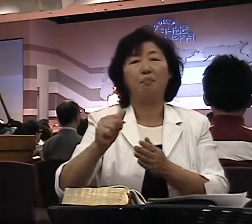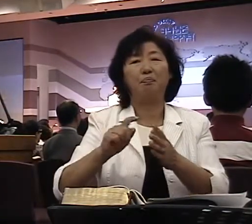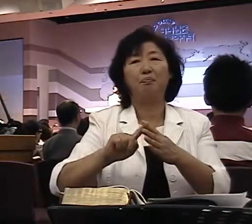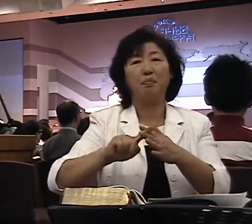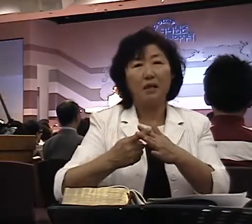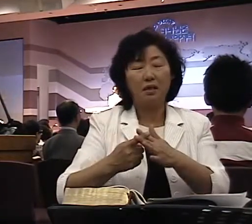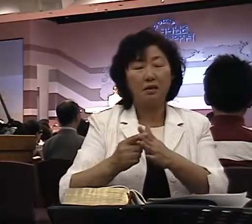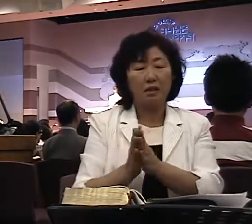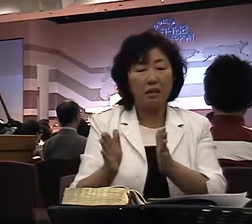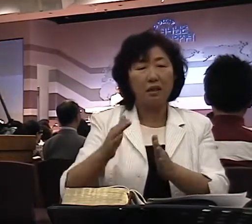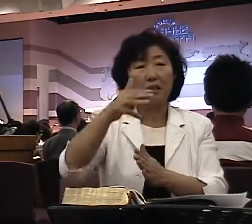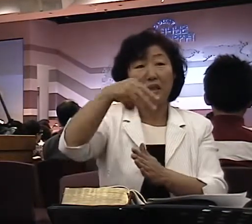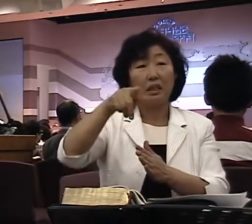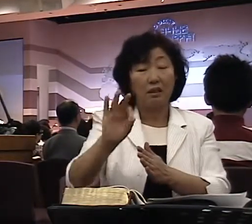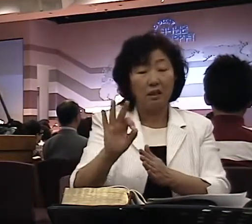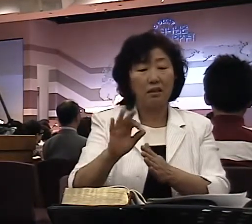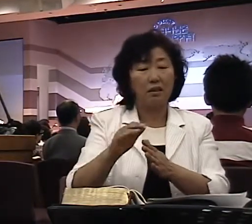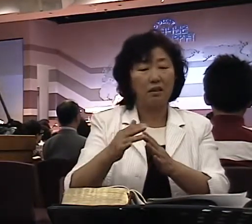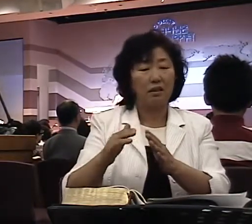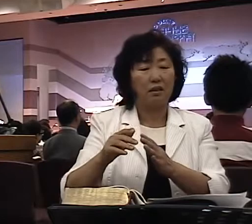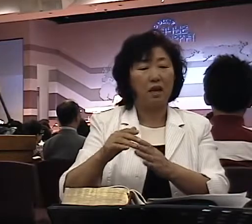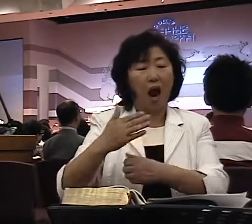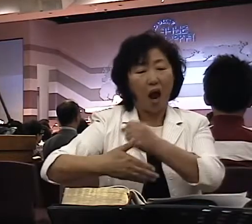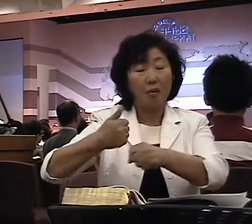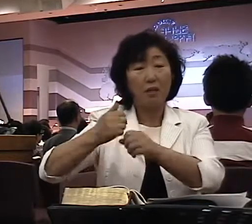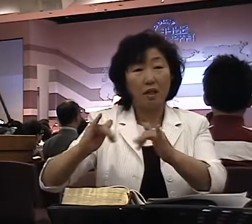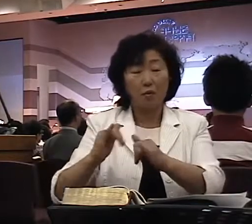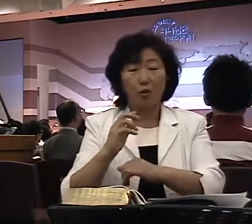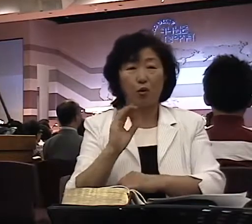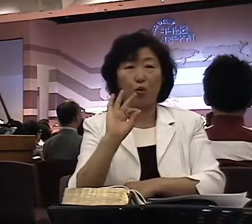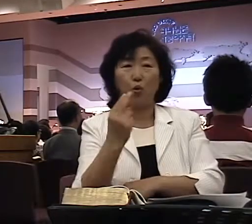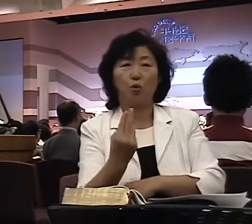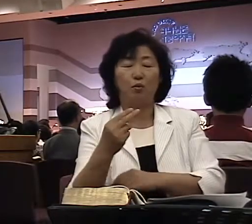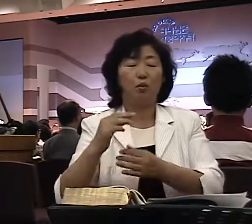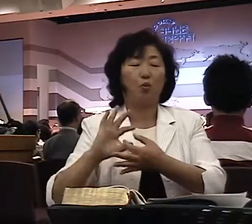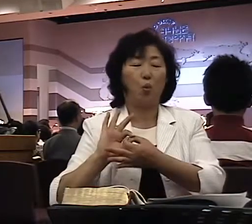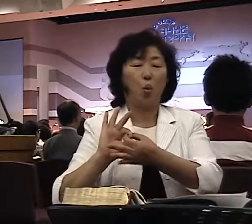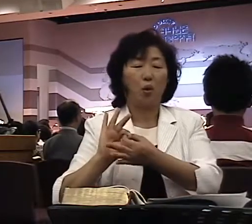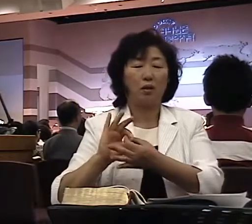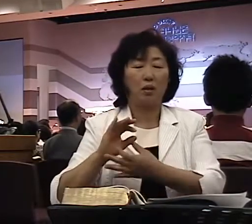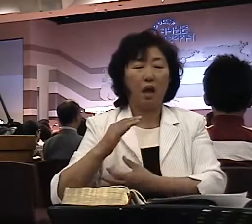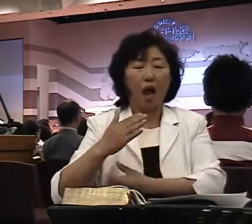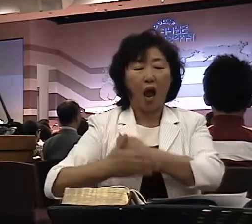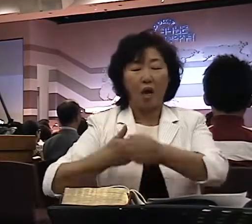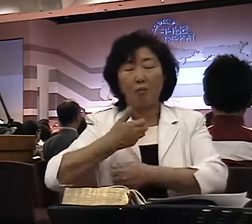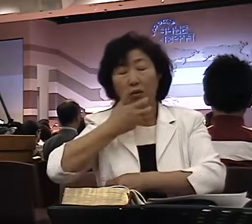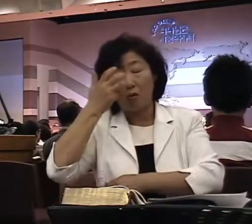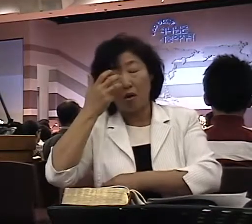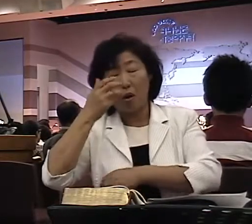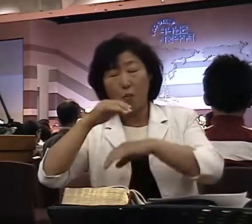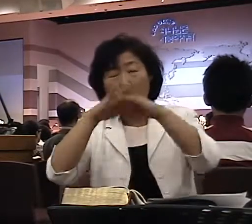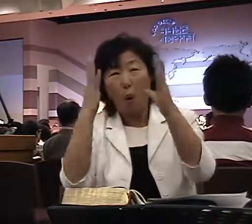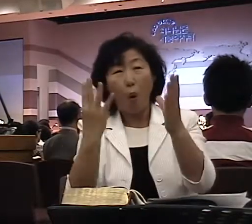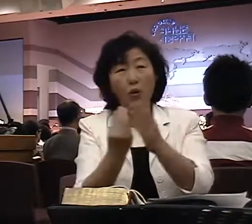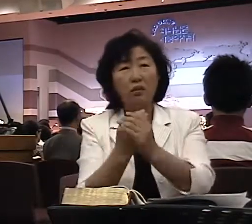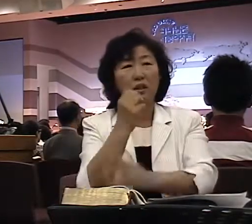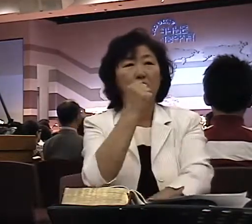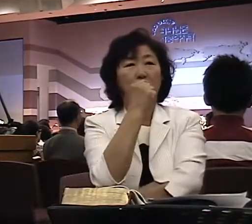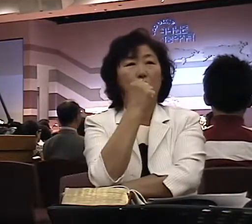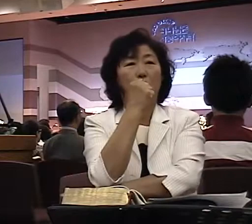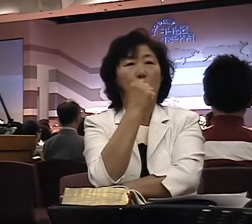스토리가 하나님의 사람 요셉을 통하여서 그 하나님의 꿈의 모든 기초 작업이 셋업이